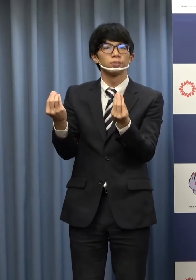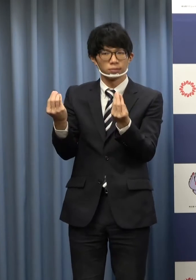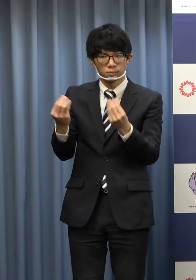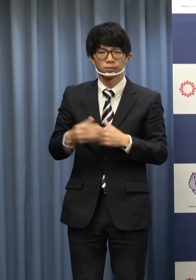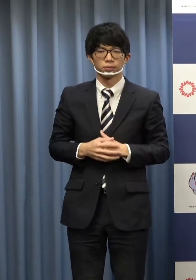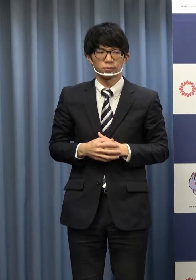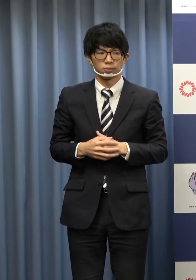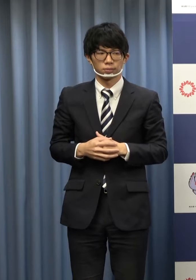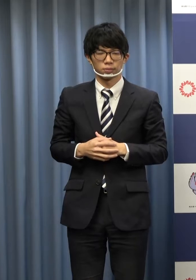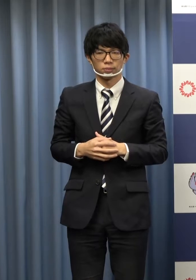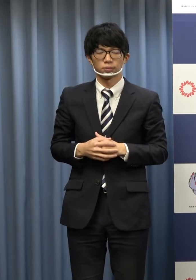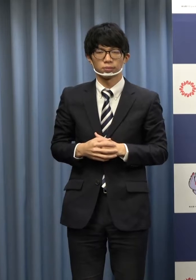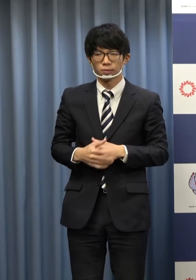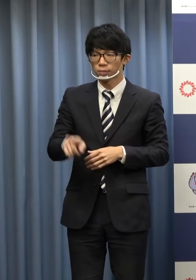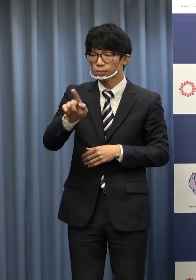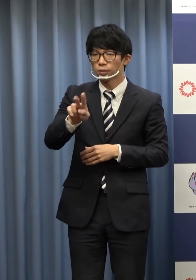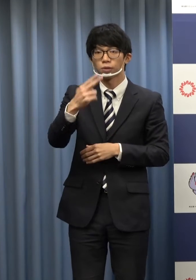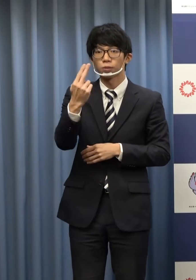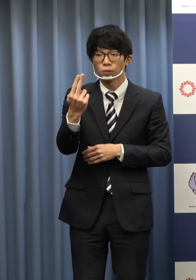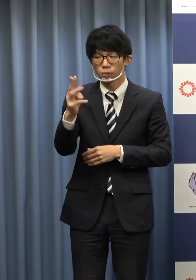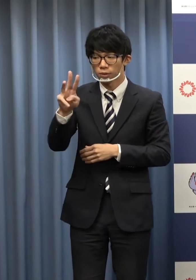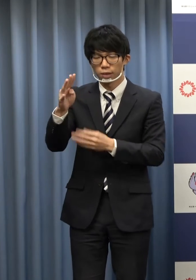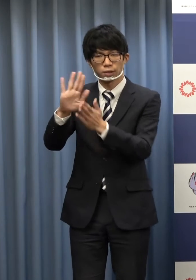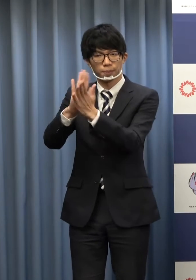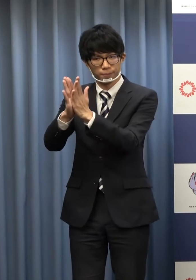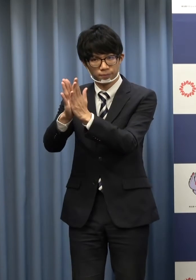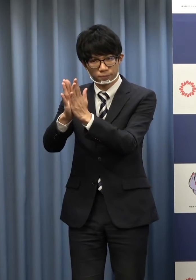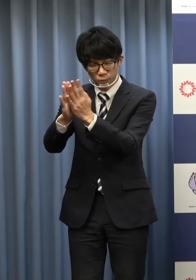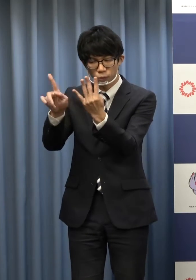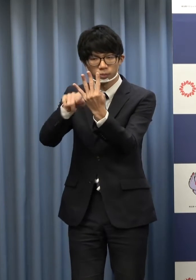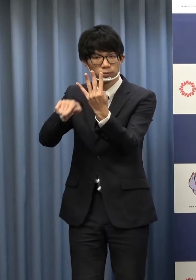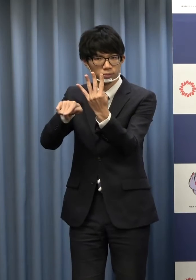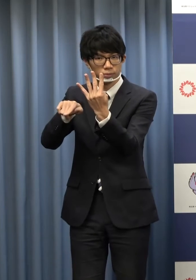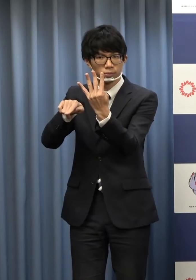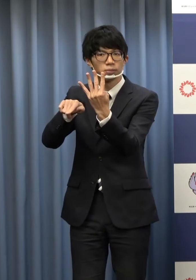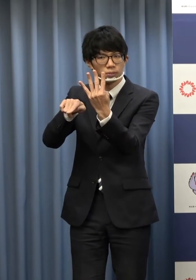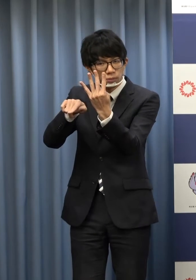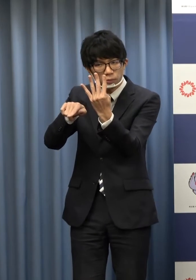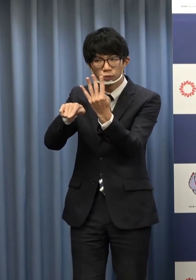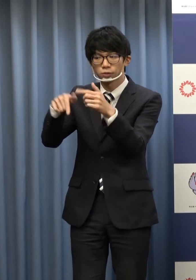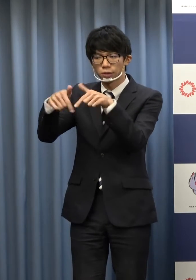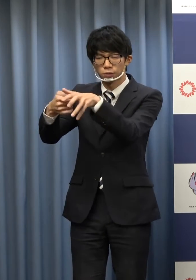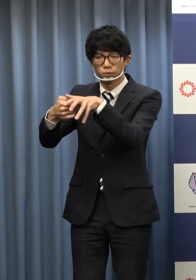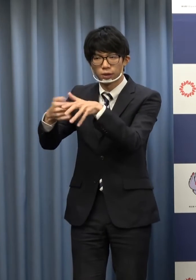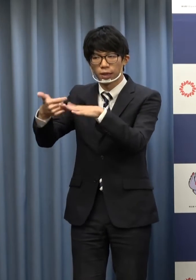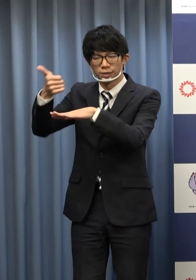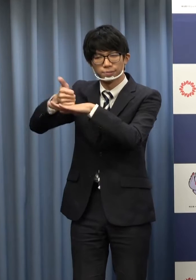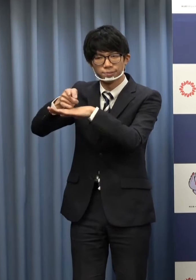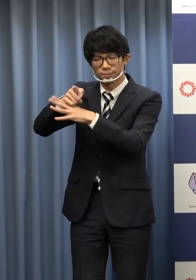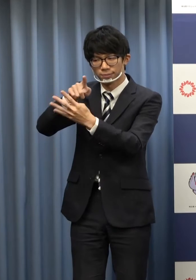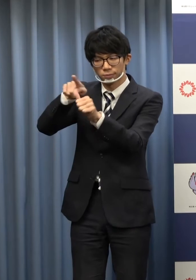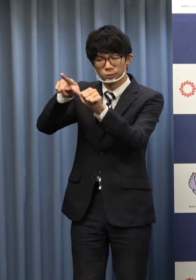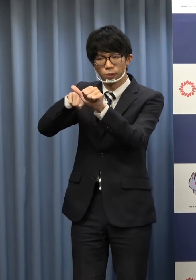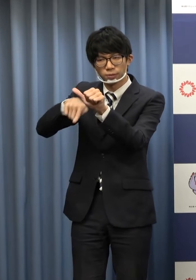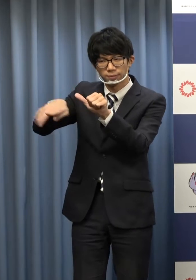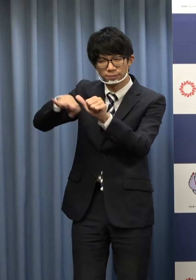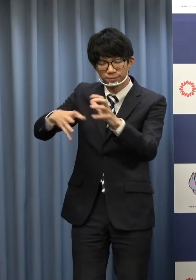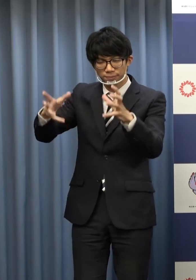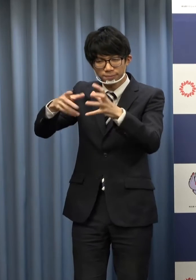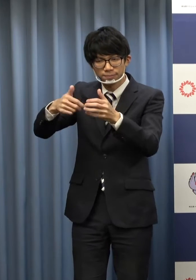しましては、一都三県の知事と西村大臣と、まあ、それぞれにご意見を言った上